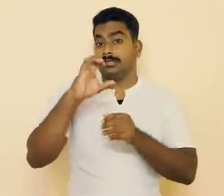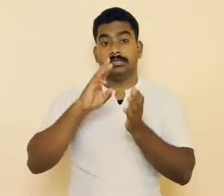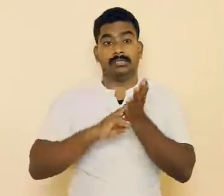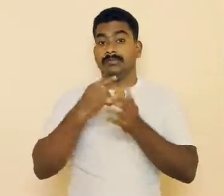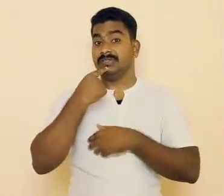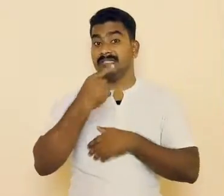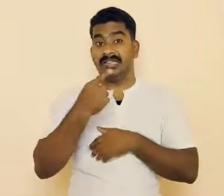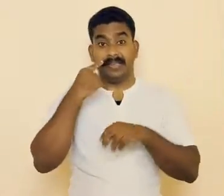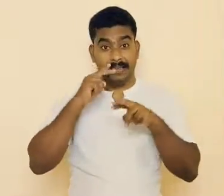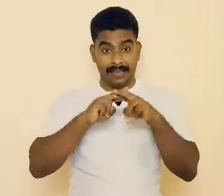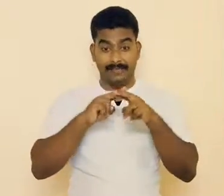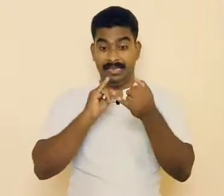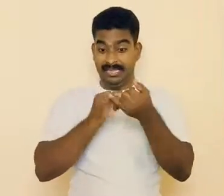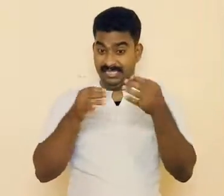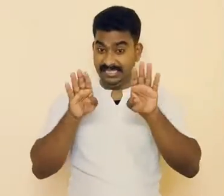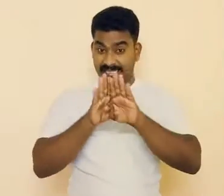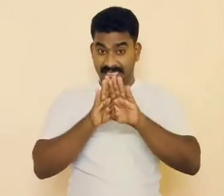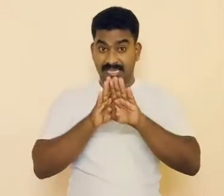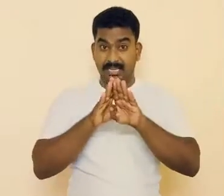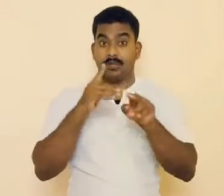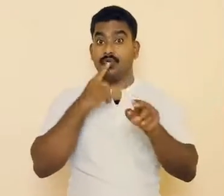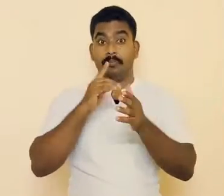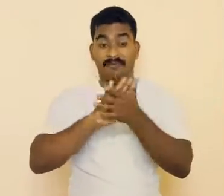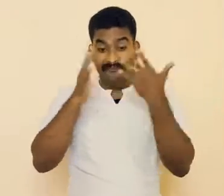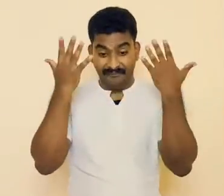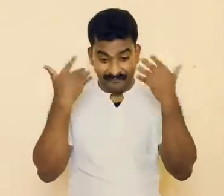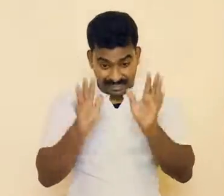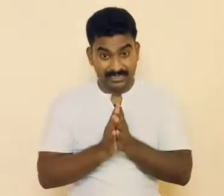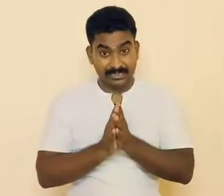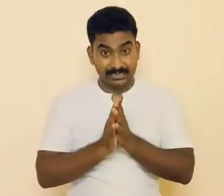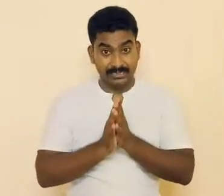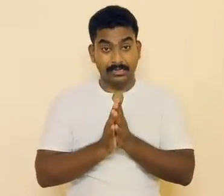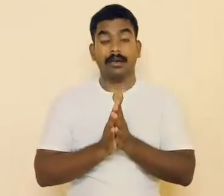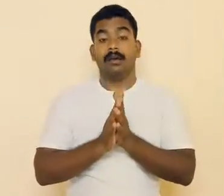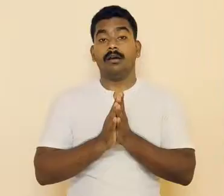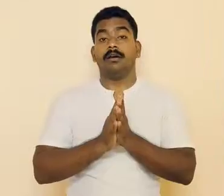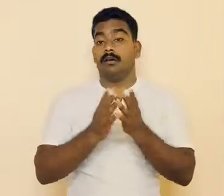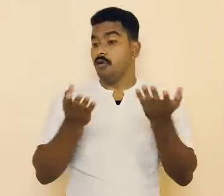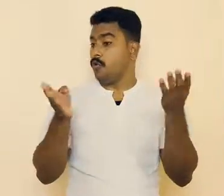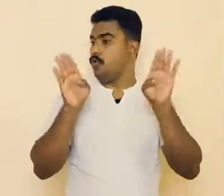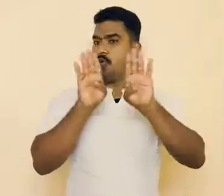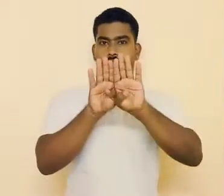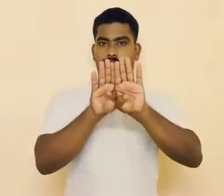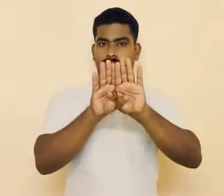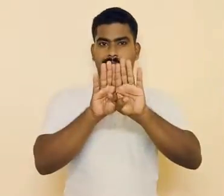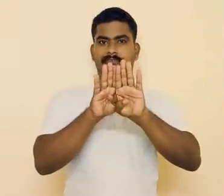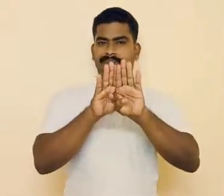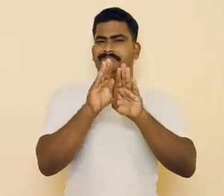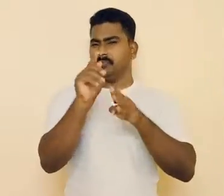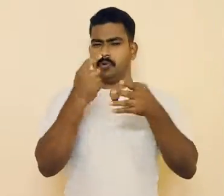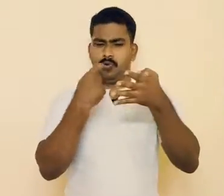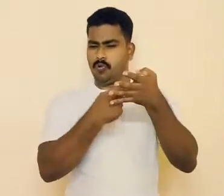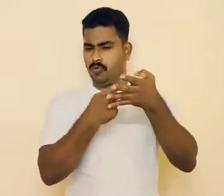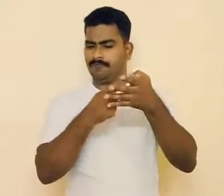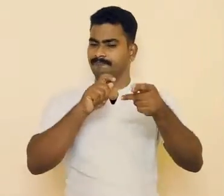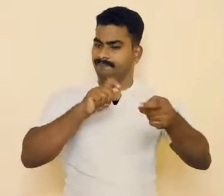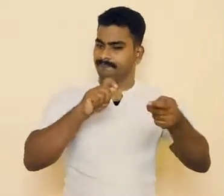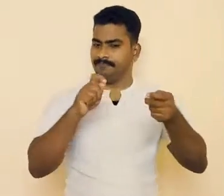ഞായറാഴ്ച പെരുന്നാൾ ആകുന്ന സാഹചര്യത്തിൽ സമ്പൂർണ്ണ ലോക്ക്ഡൌണിൽ ഇളവുകൾ നൽകുമെന്ന് മുഖ്യമന്ത്രി.